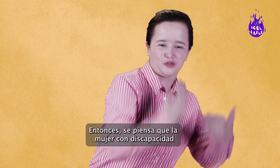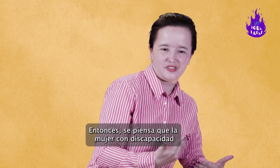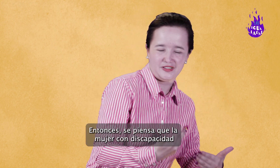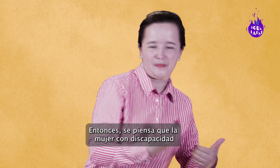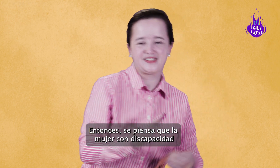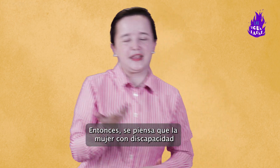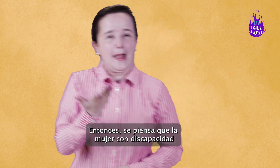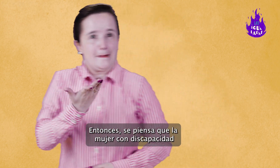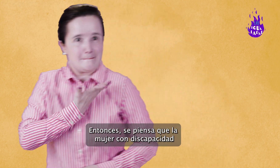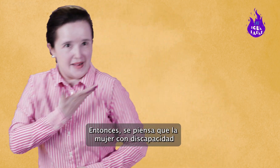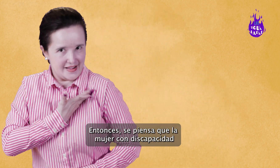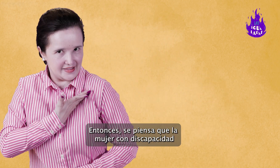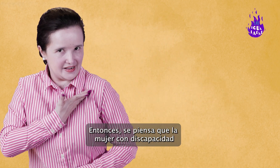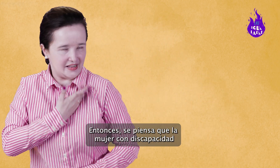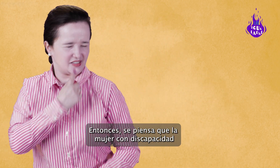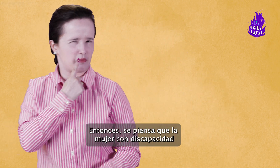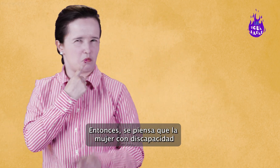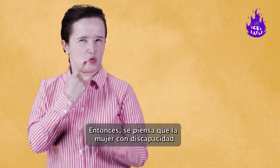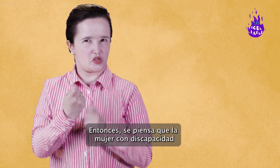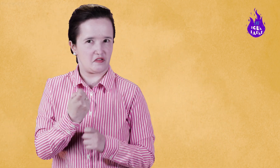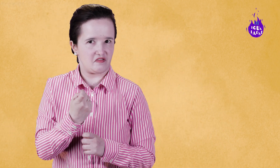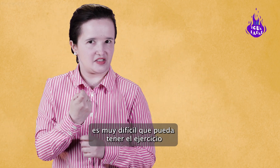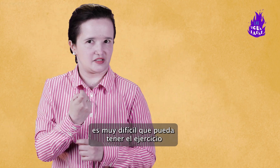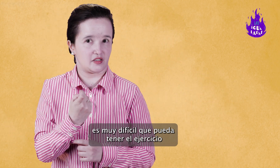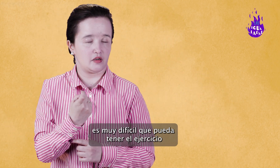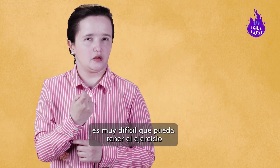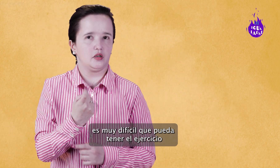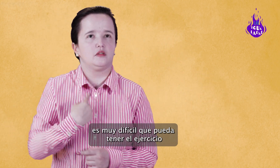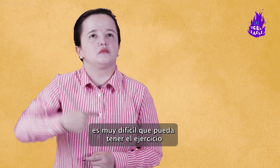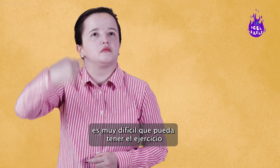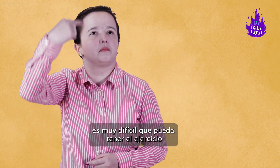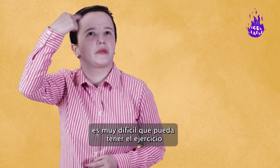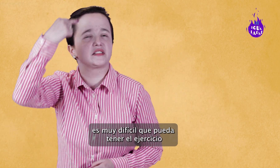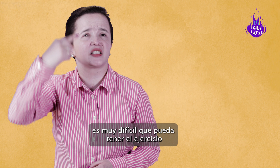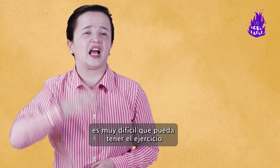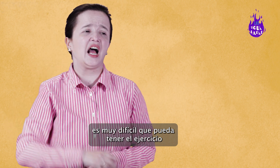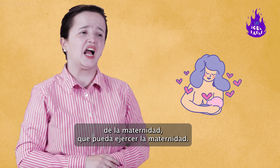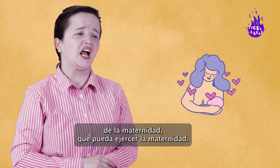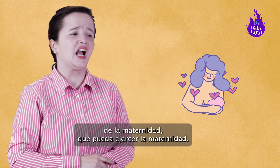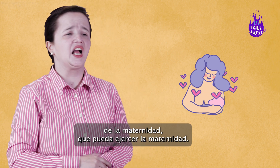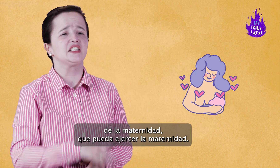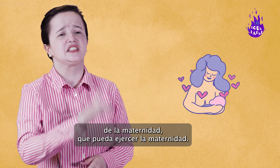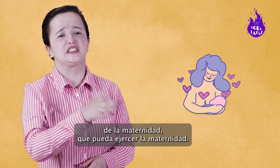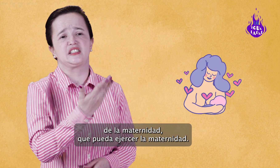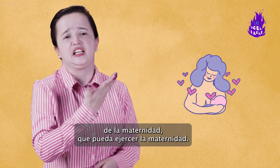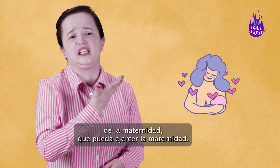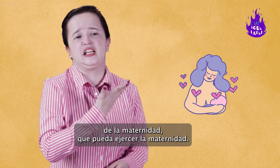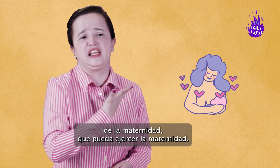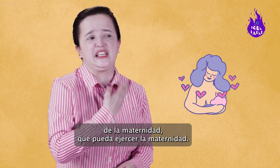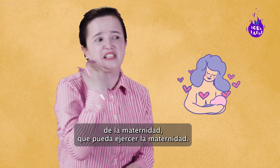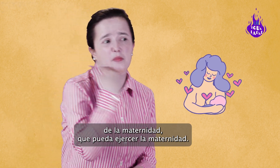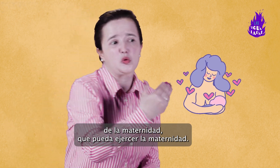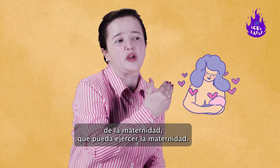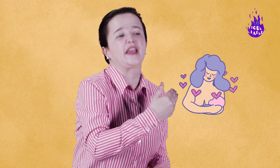Entonces se piensa que la mujer con discapacidad es muy difícil que pueda tener el ejercicio de la maternidad, que pueda ejercer la maternidad.